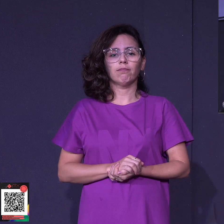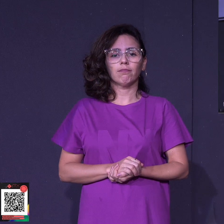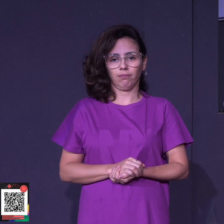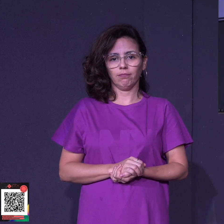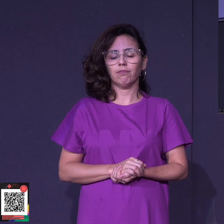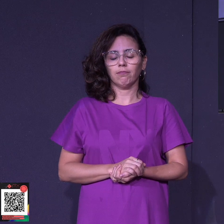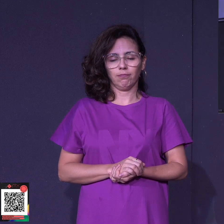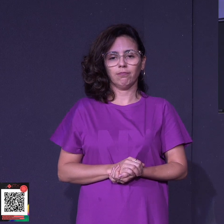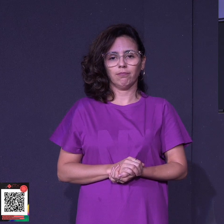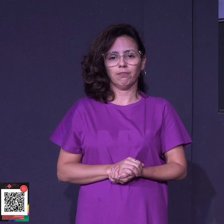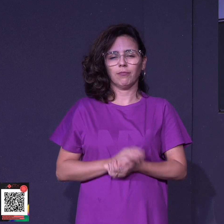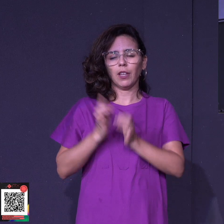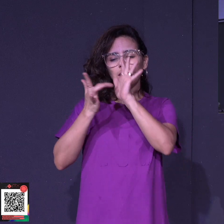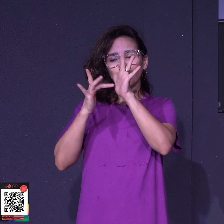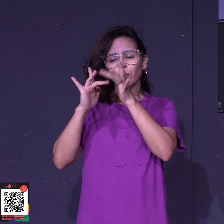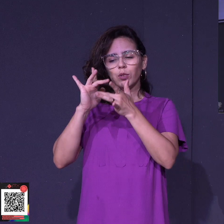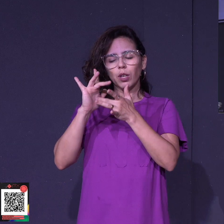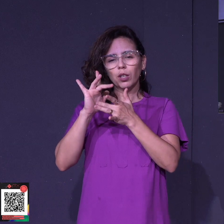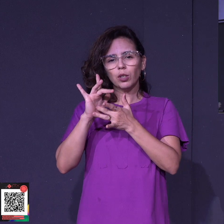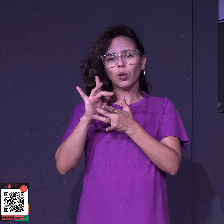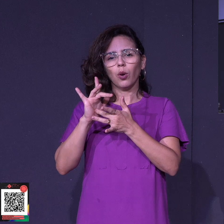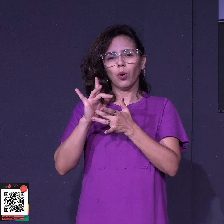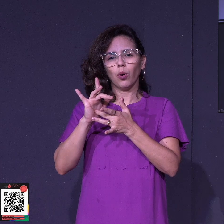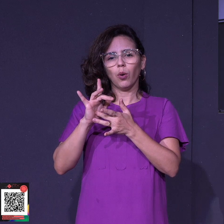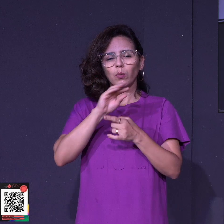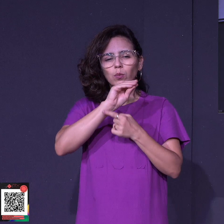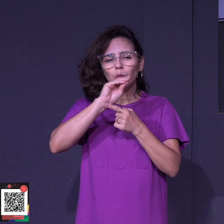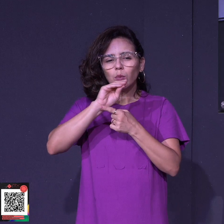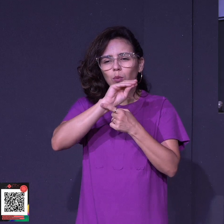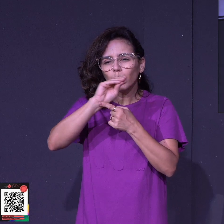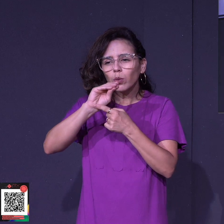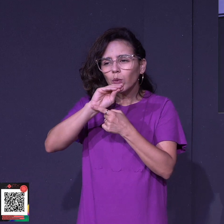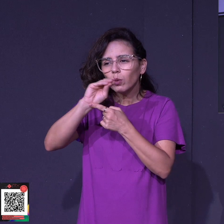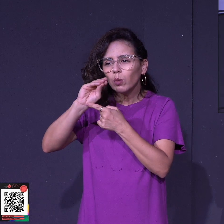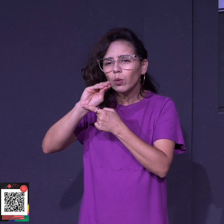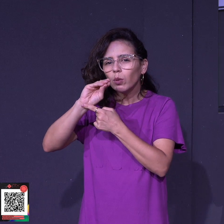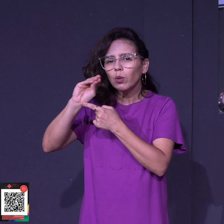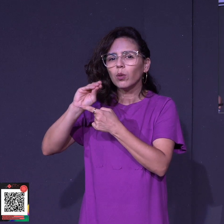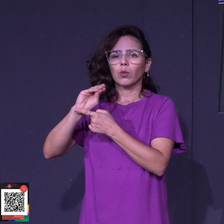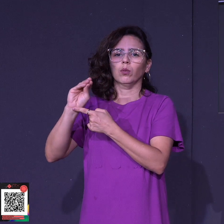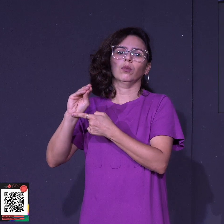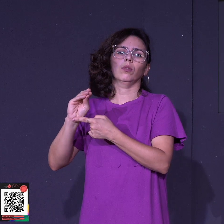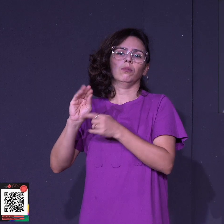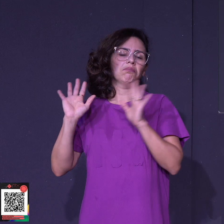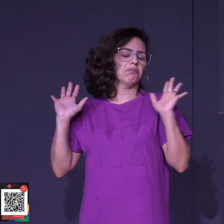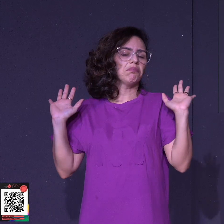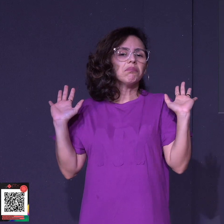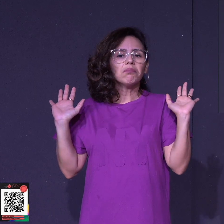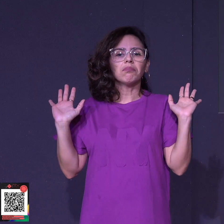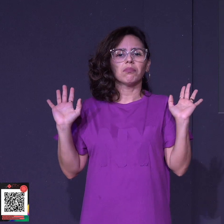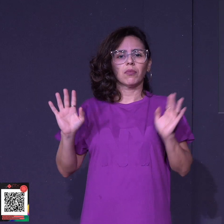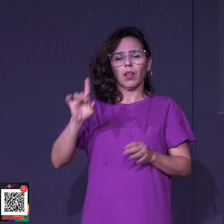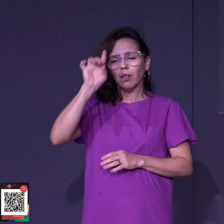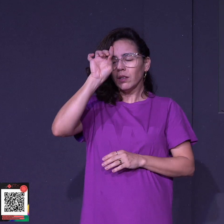Trata com ele, Jesus, como a tua palavra diz. Trata com ela, Jesus. E a gente fica como? Abençoa ele, Senhor.